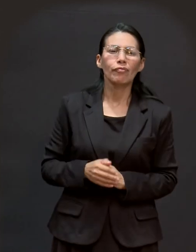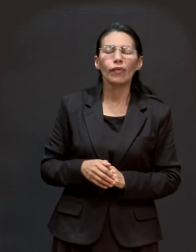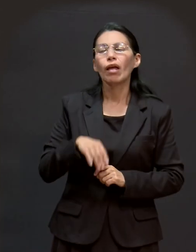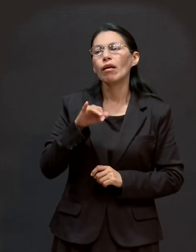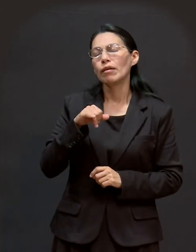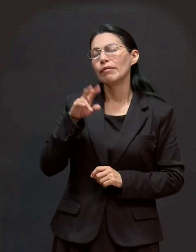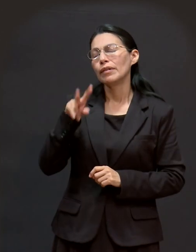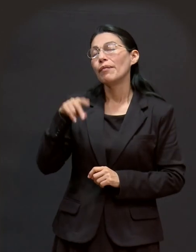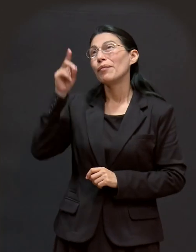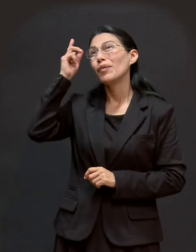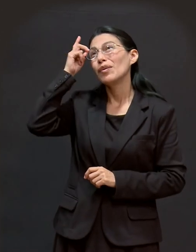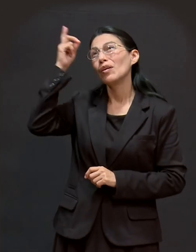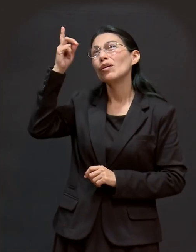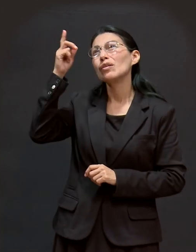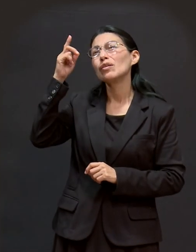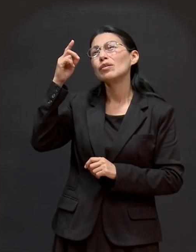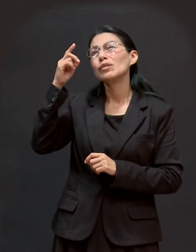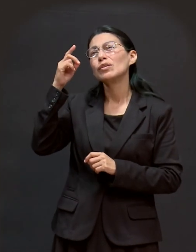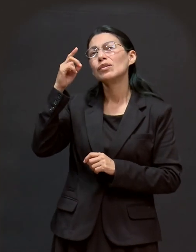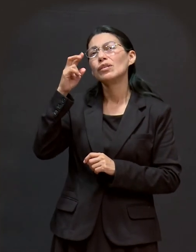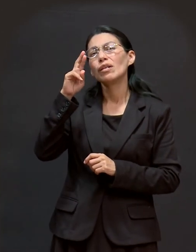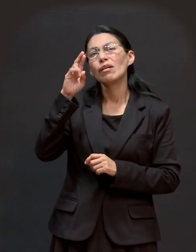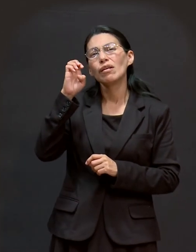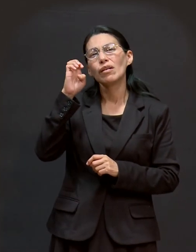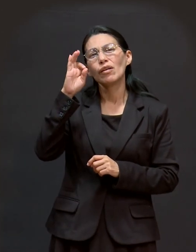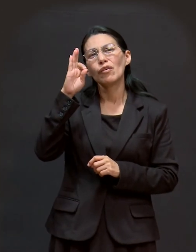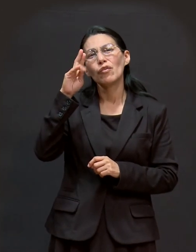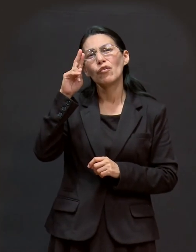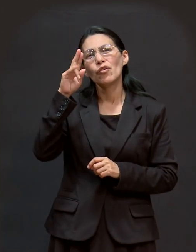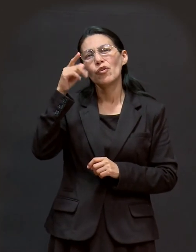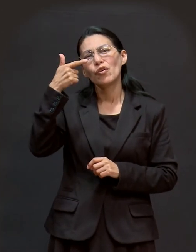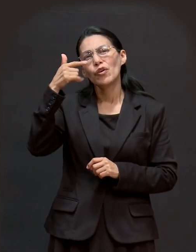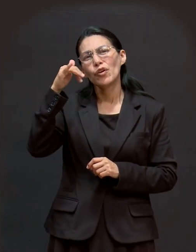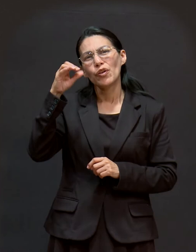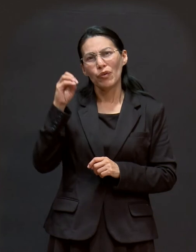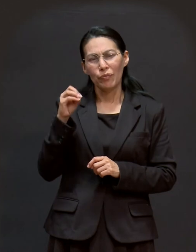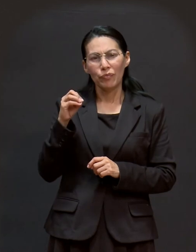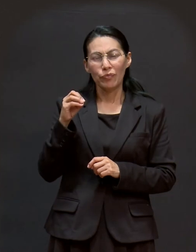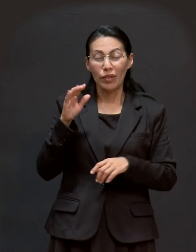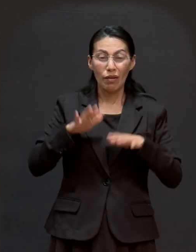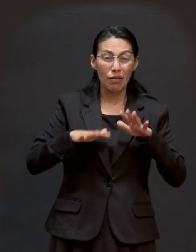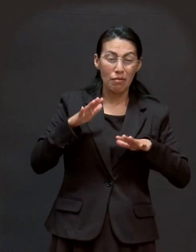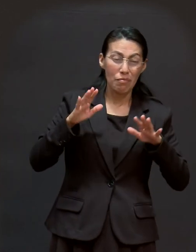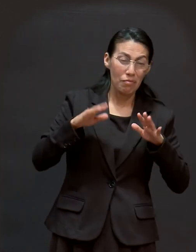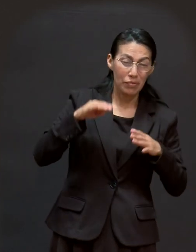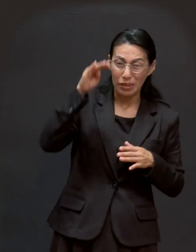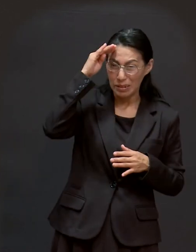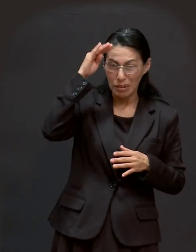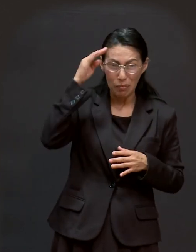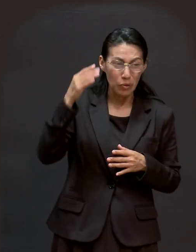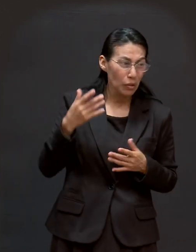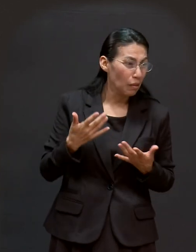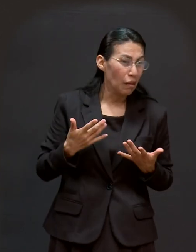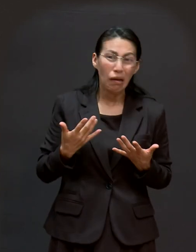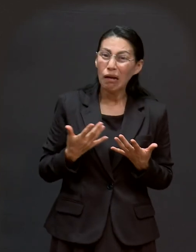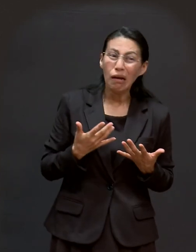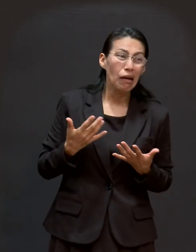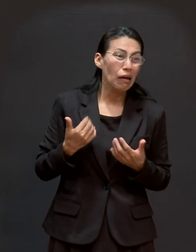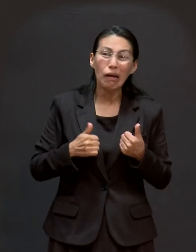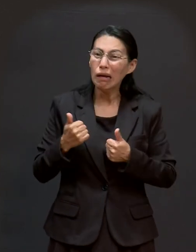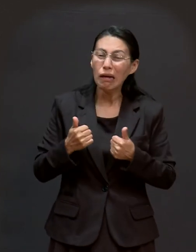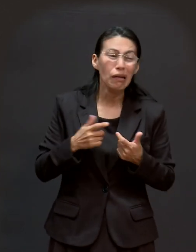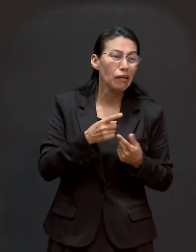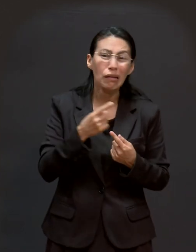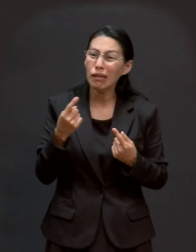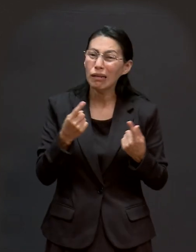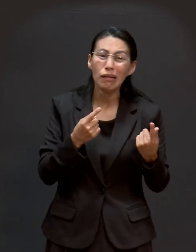pastor es que dios es un refugio me parece que todos en algún momento buscamos a donde corro ahora